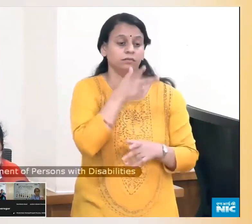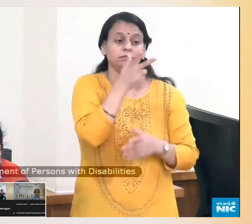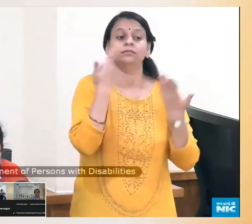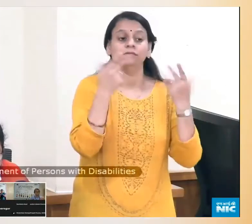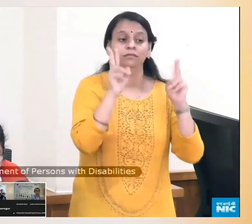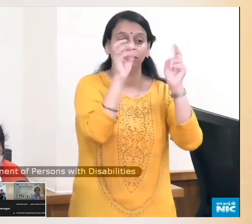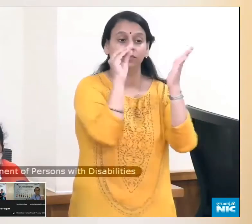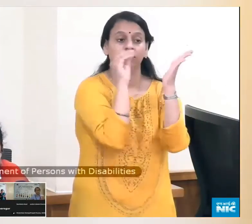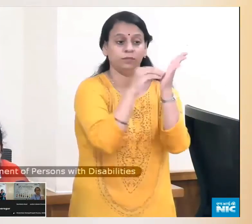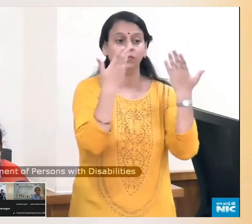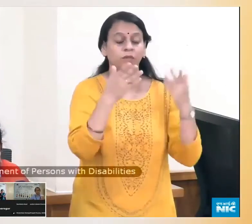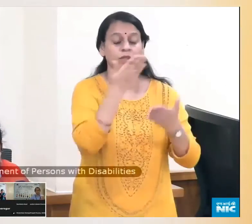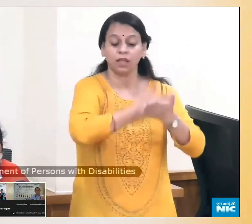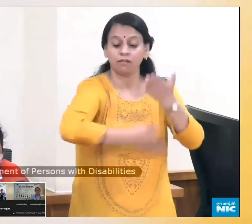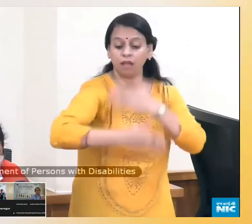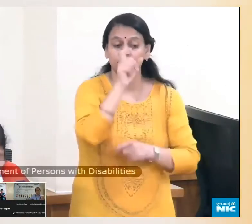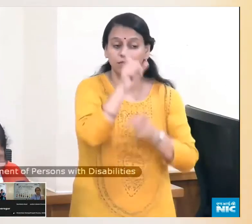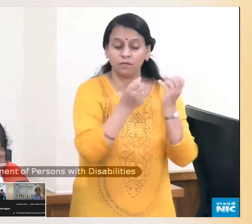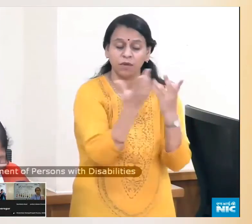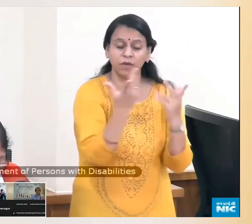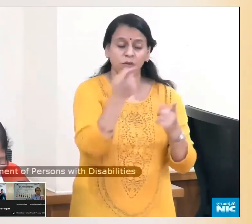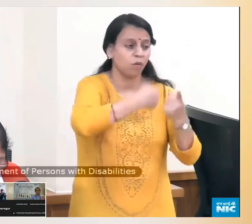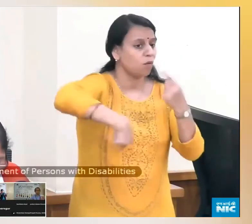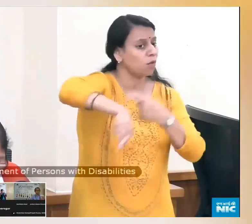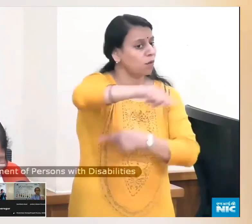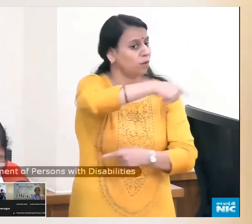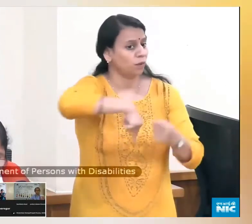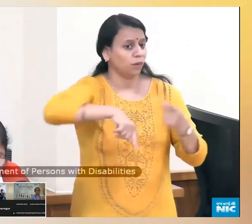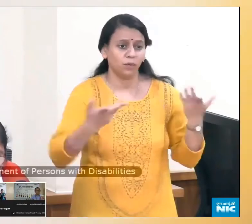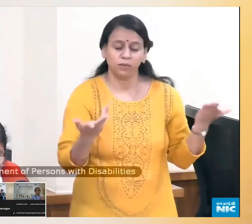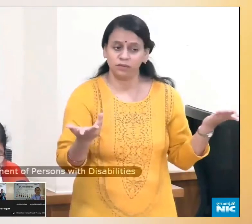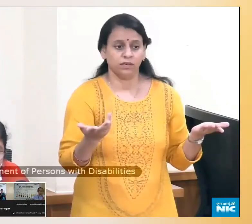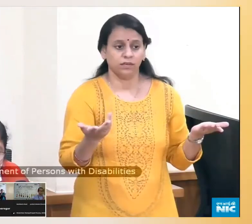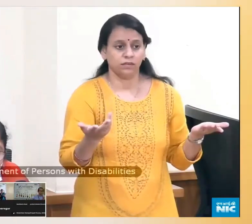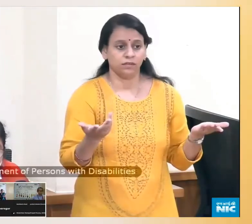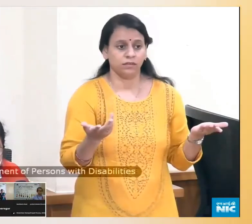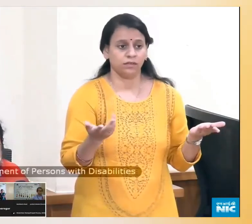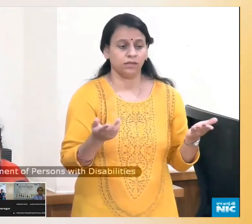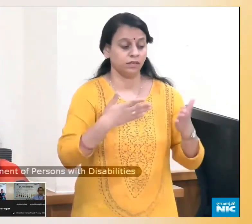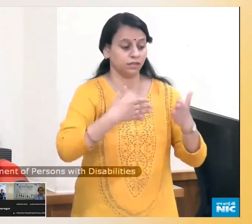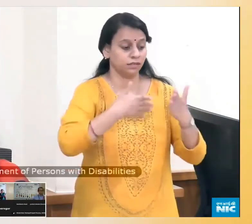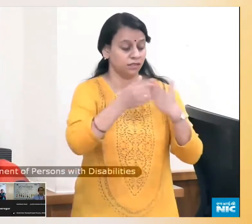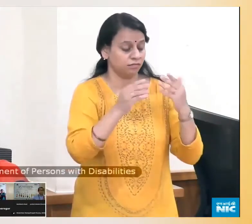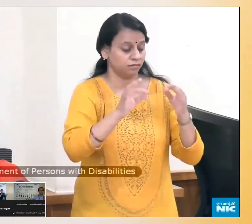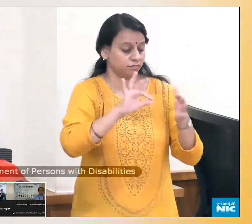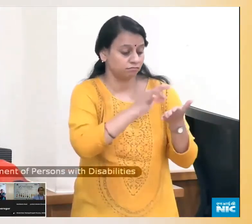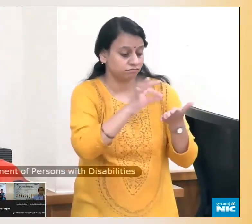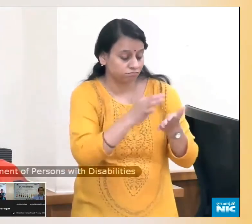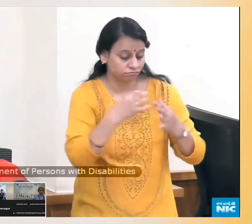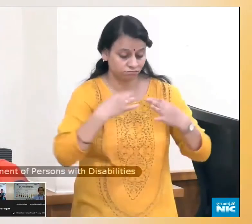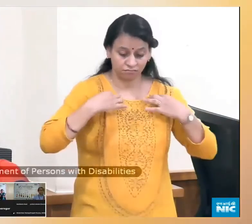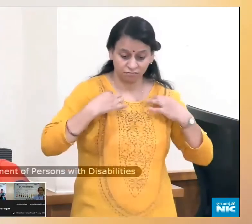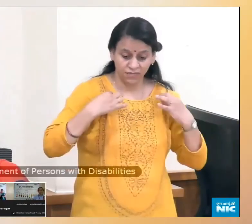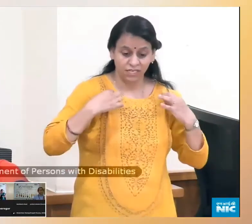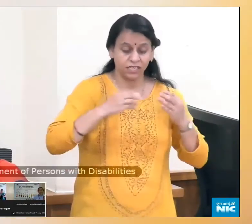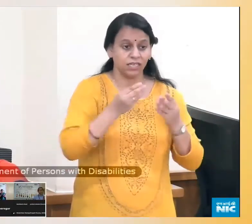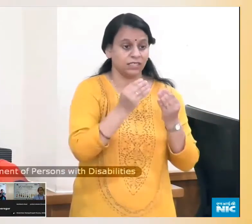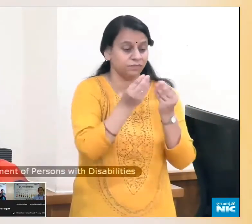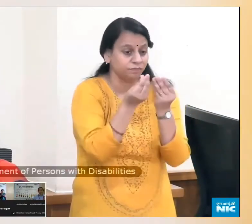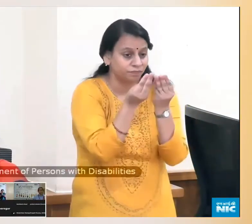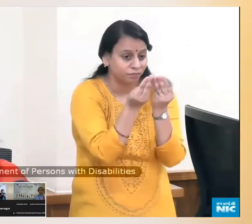जो दिव्यांग जन रहे हैं इसमें सब लोगों को, उन लोगों का शिल्पकला, उन लोगों का